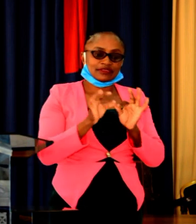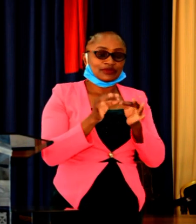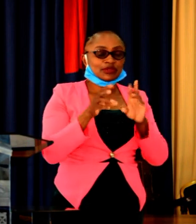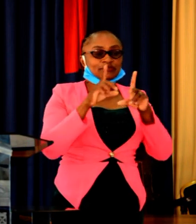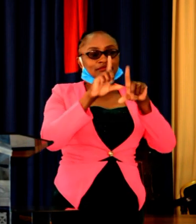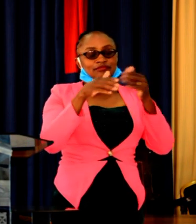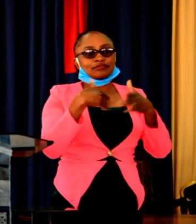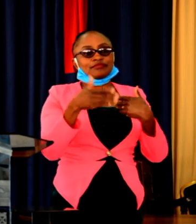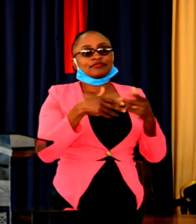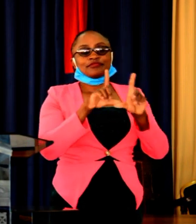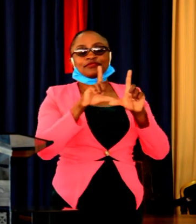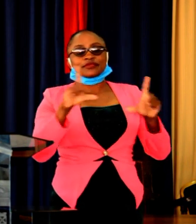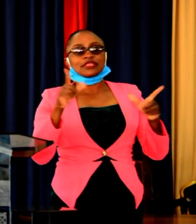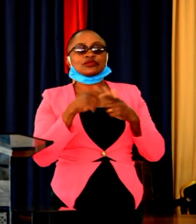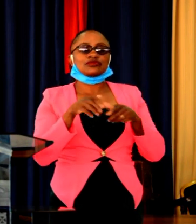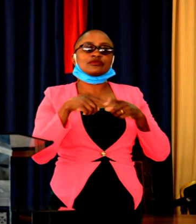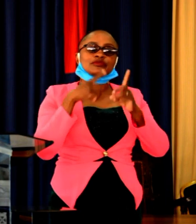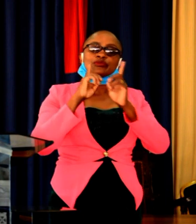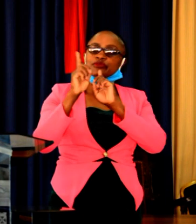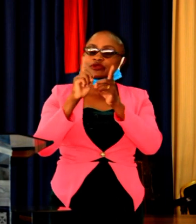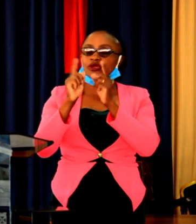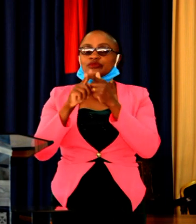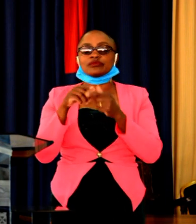kufanya hivyo ili tuweze pia hata kuwafikia wale ambao